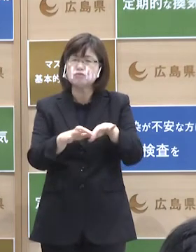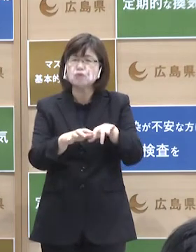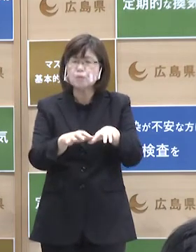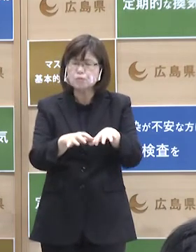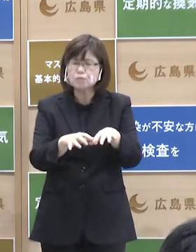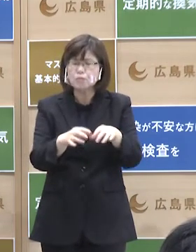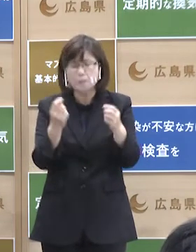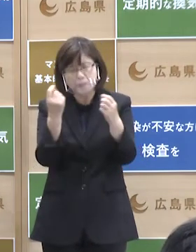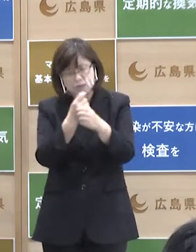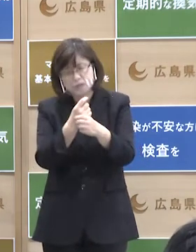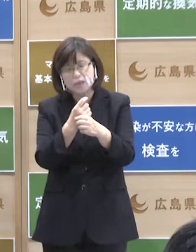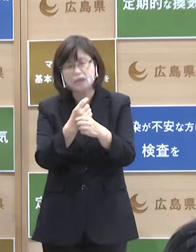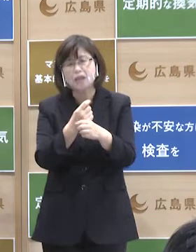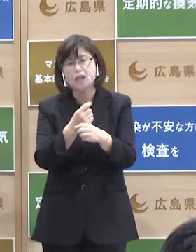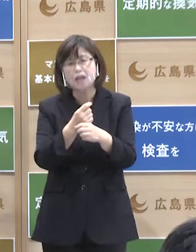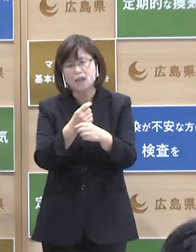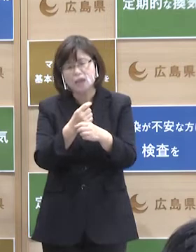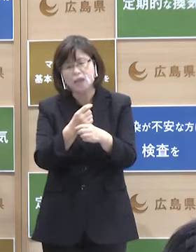、これは